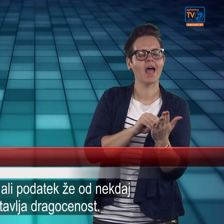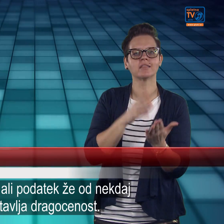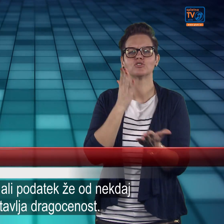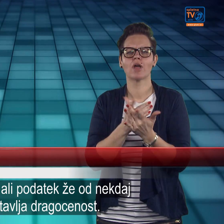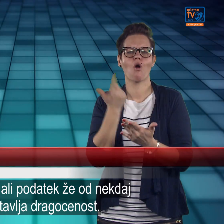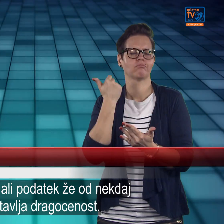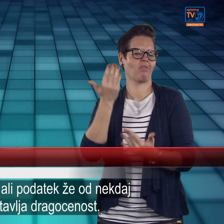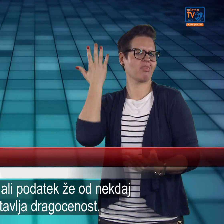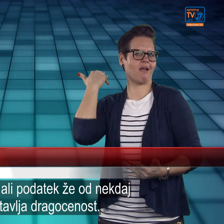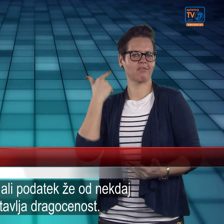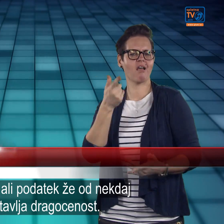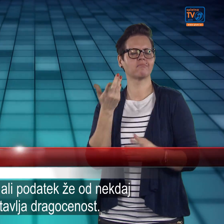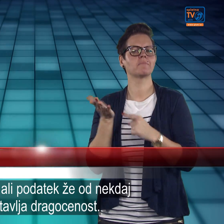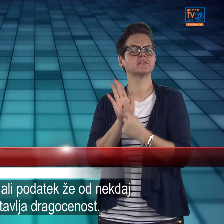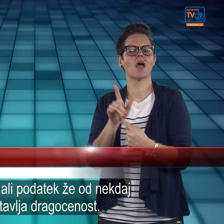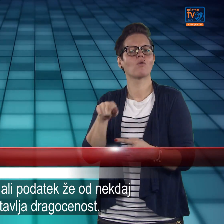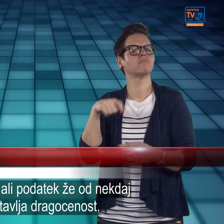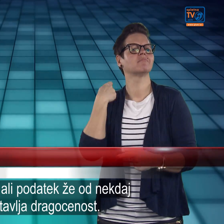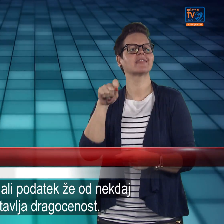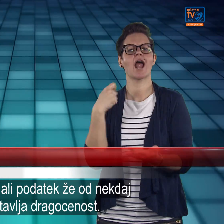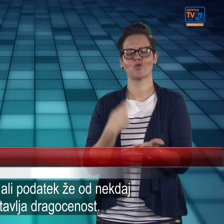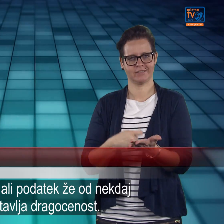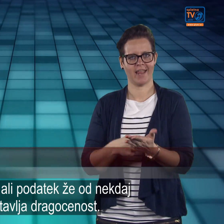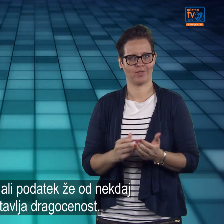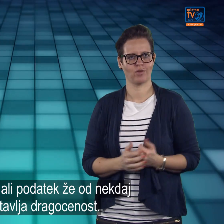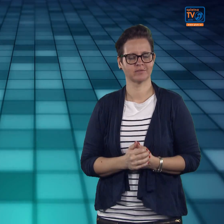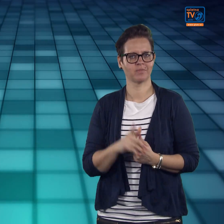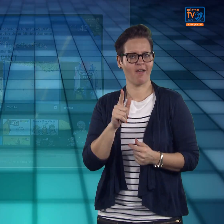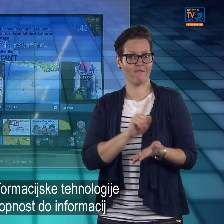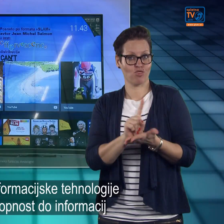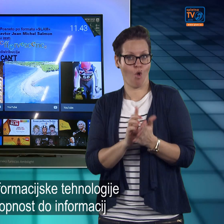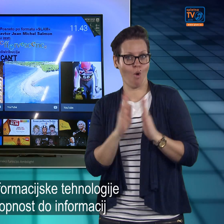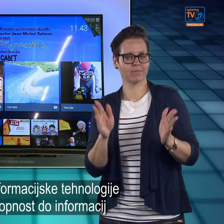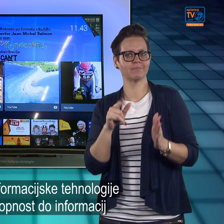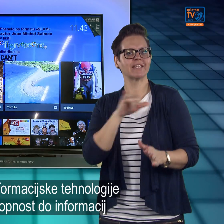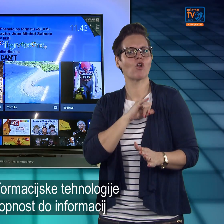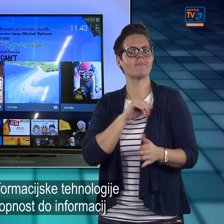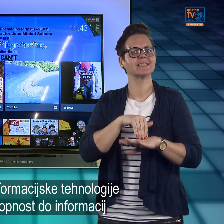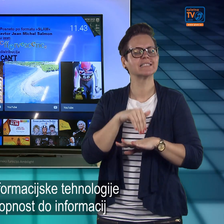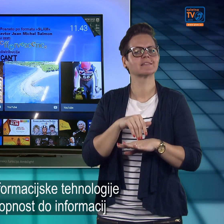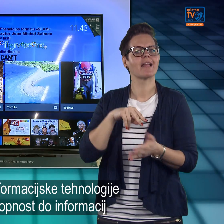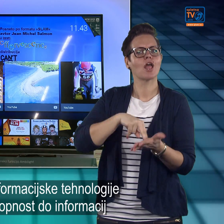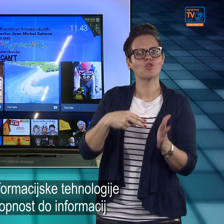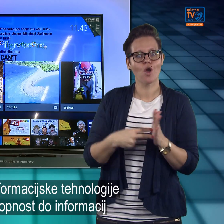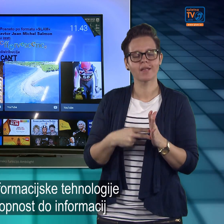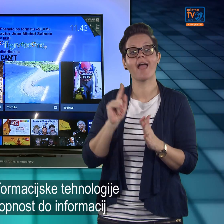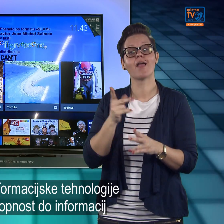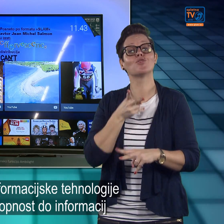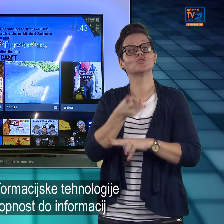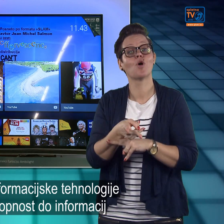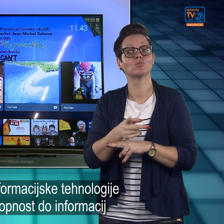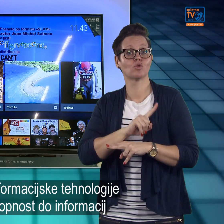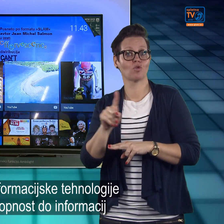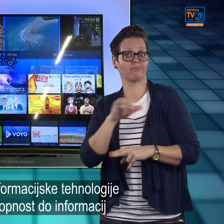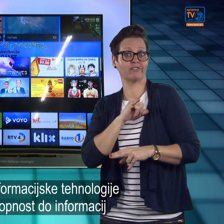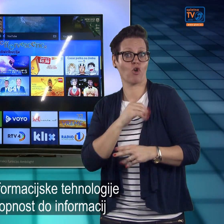Informacija ali podatek že od nekdaj predstavlja dragocenost. V dobi informacijske tehnologije je